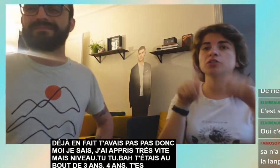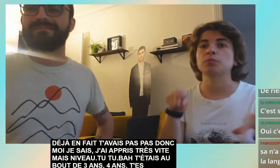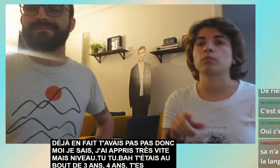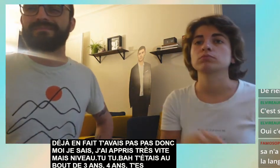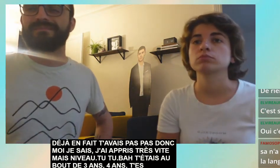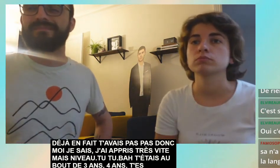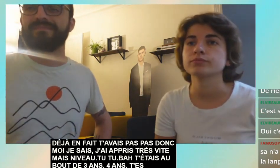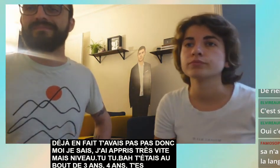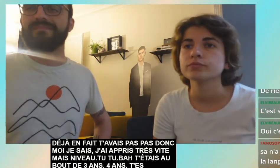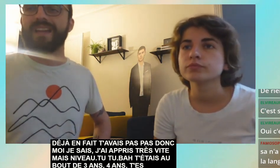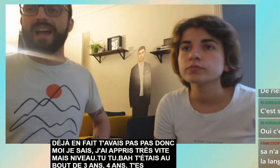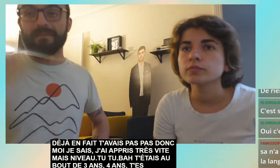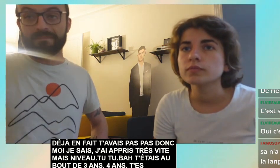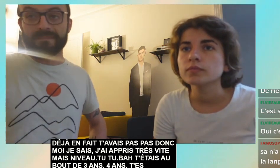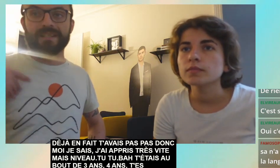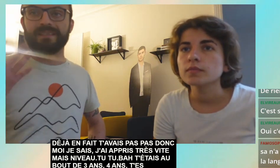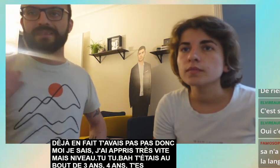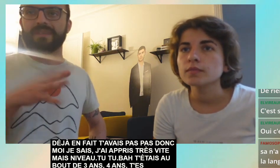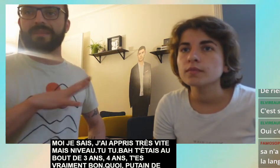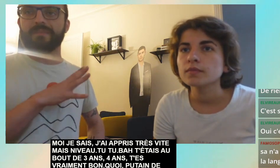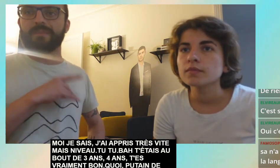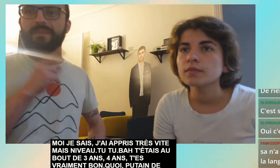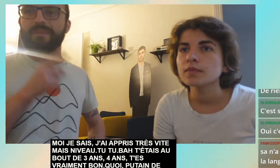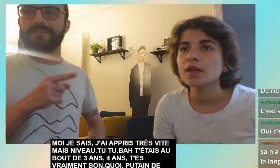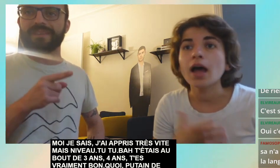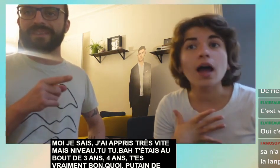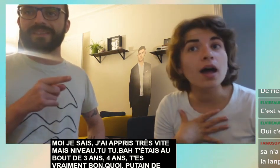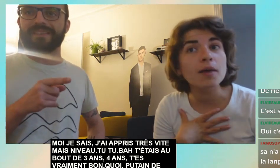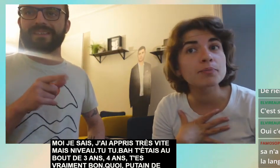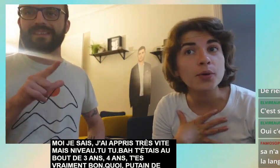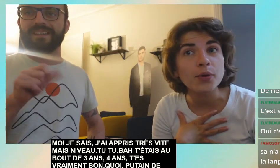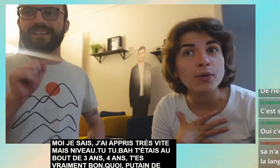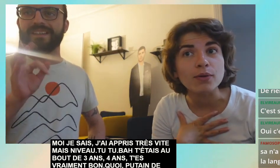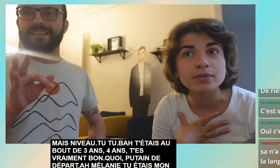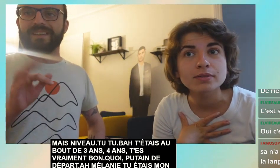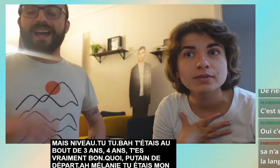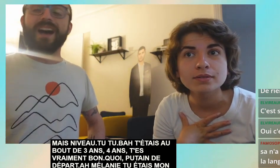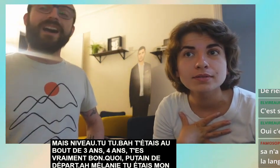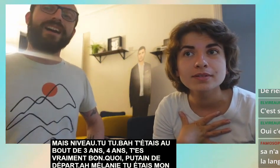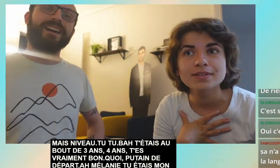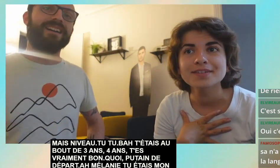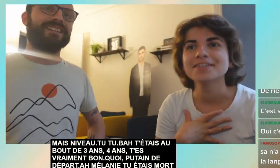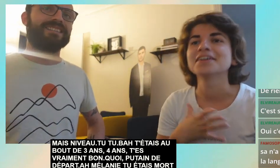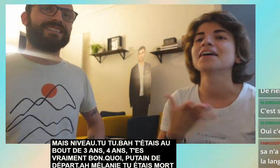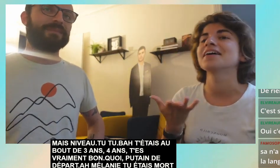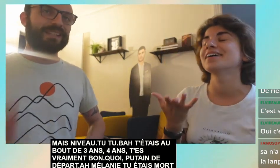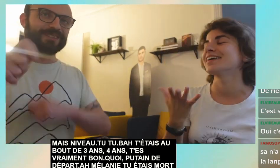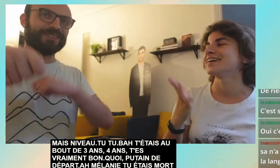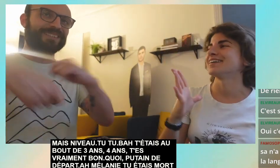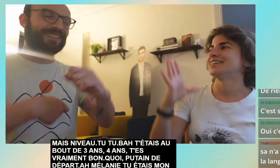dépend. Ah, Mélanie, tu étais mon professeur. Ah bon? Ah,